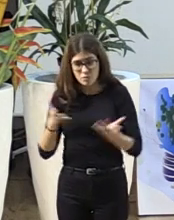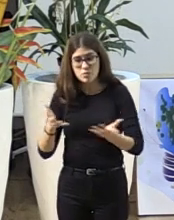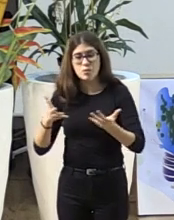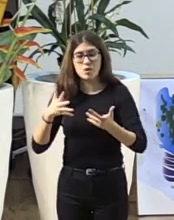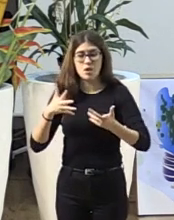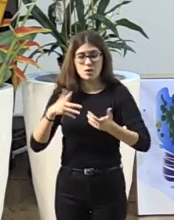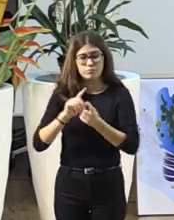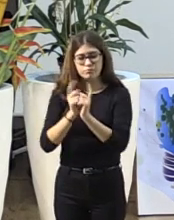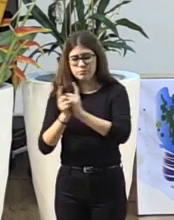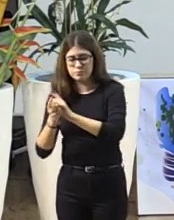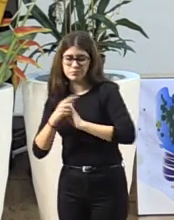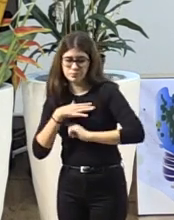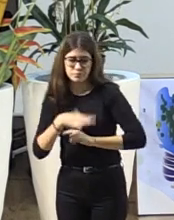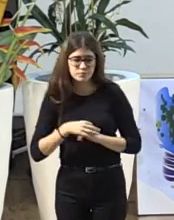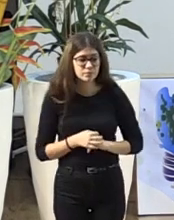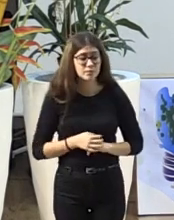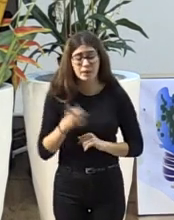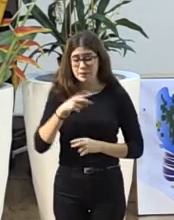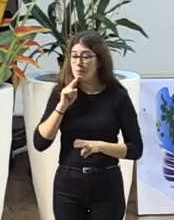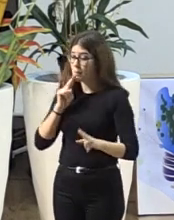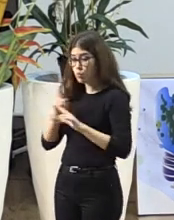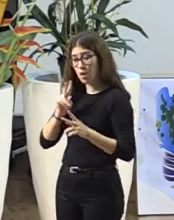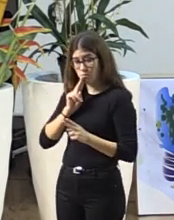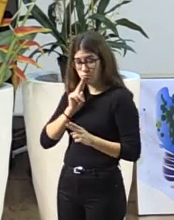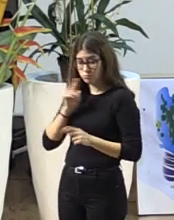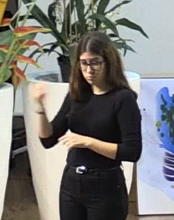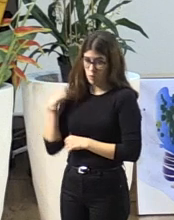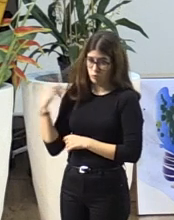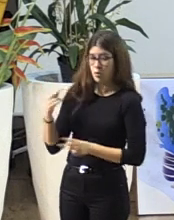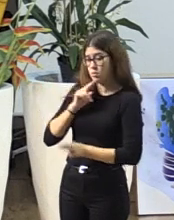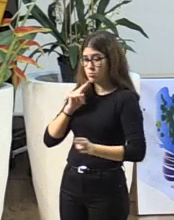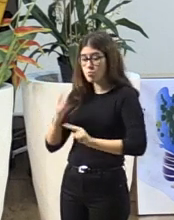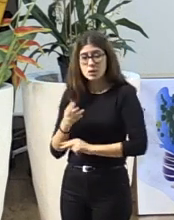las cosas. Y contestando a tu pregunta,